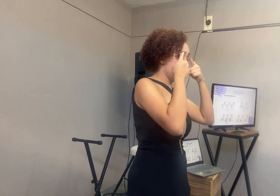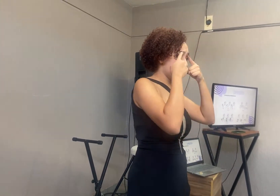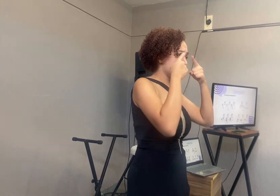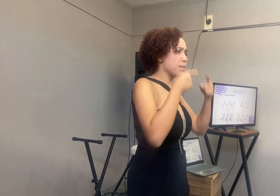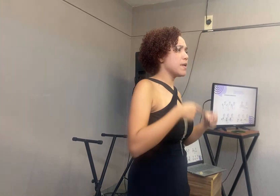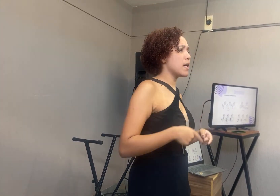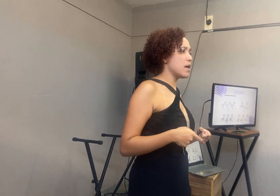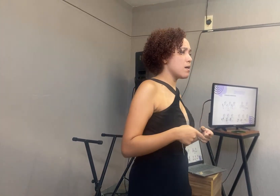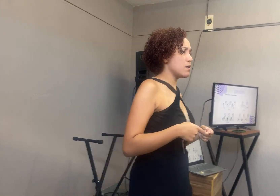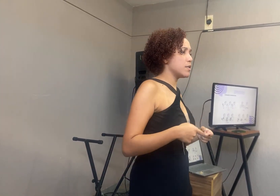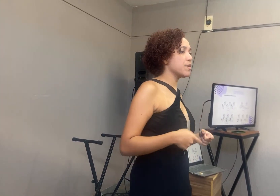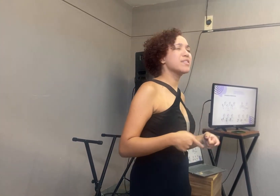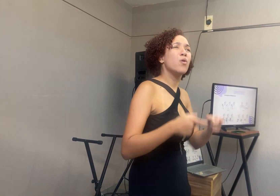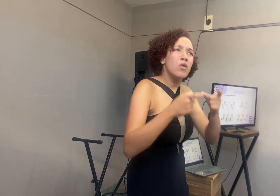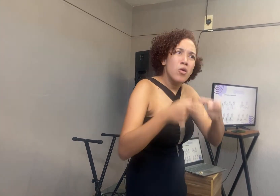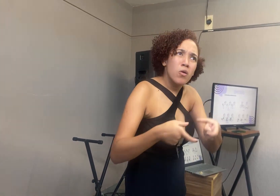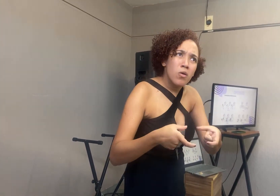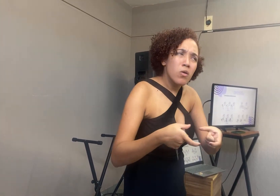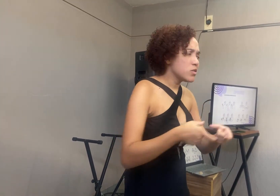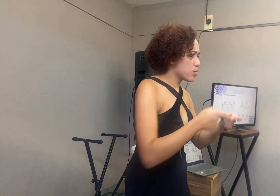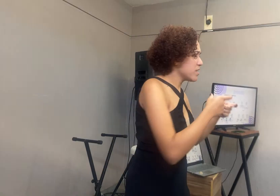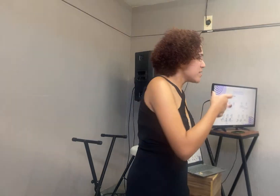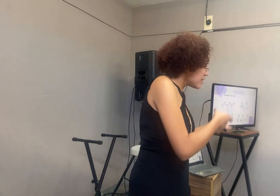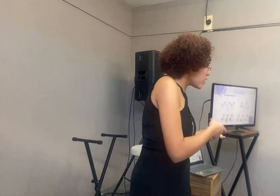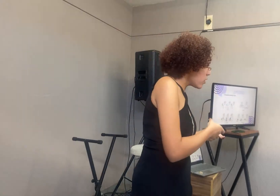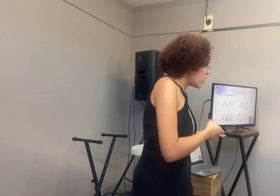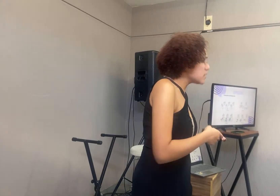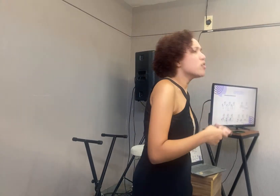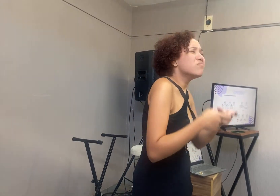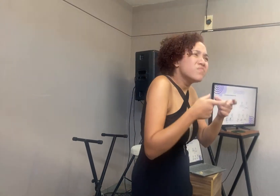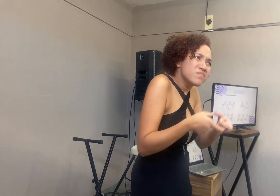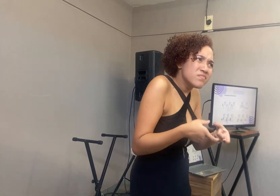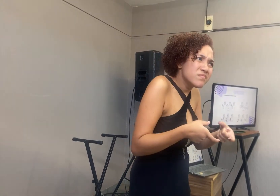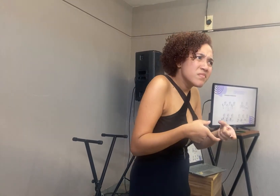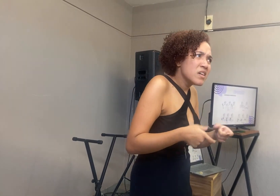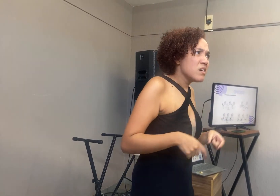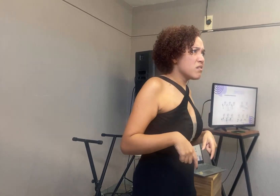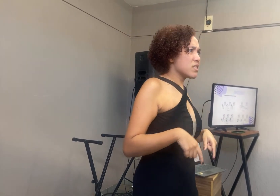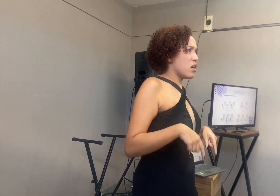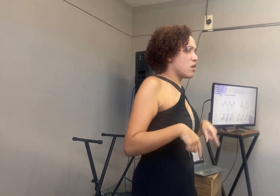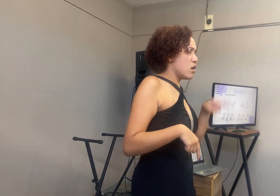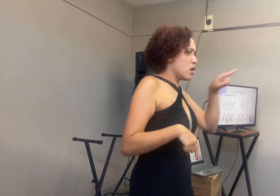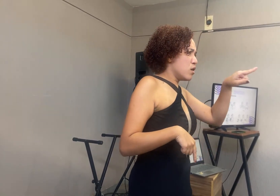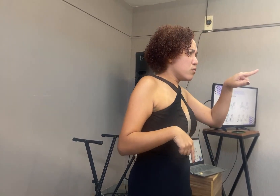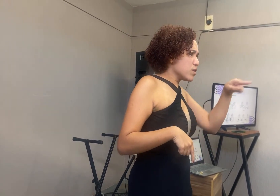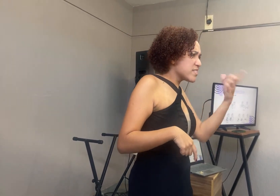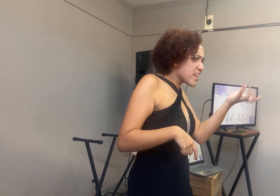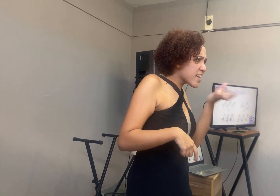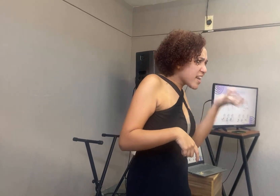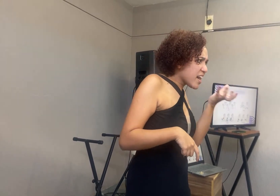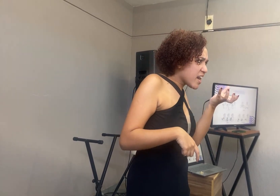Lembrando sempre da expressão. Porque você está interrogando. Então, assim, ó, você